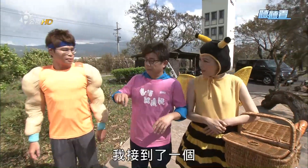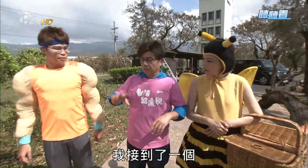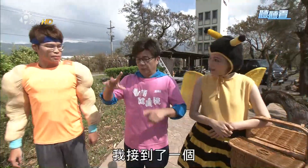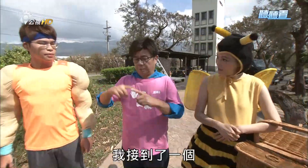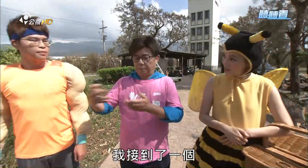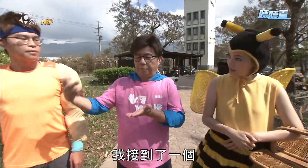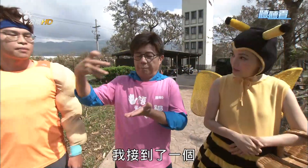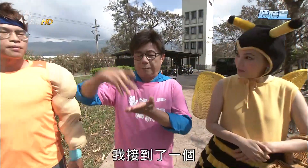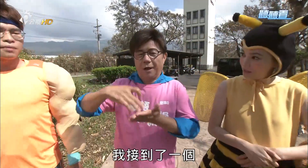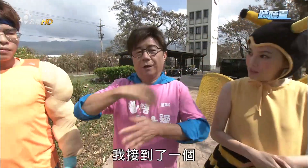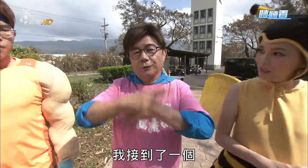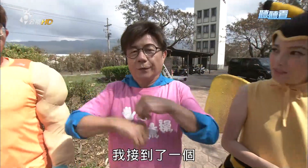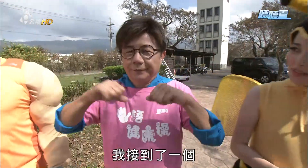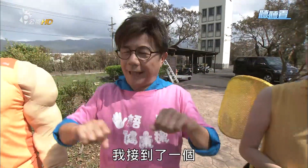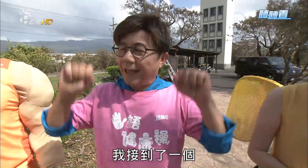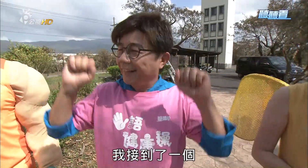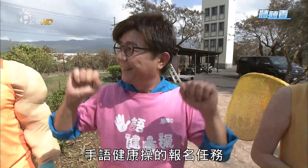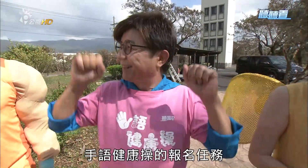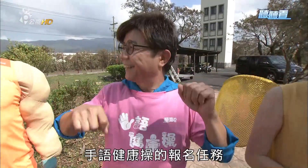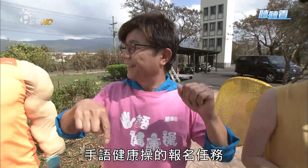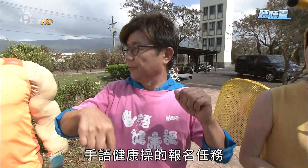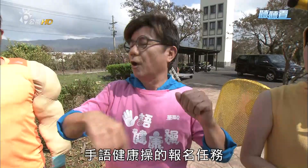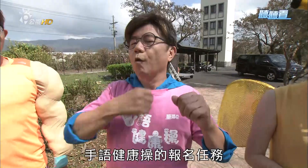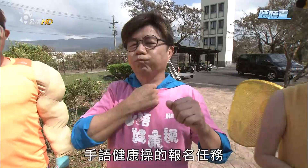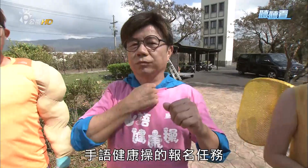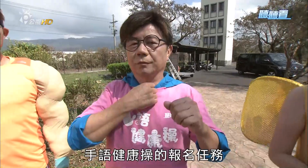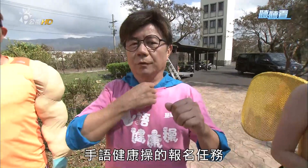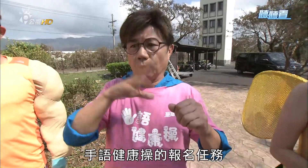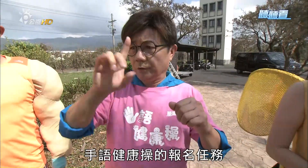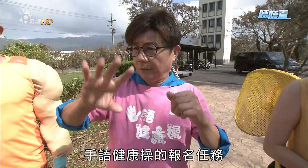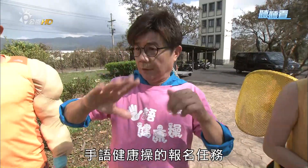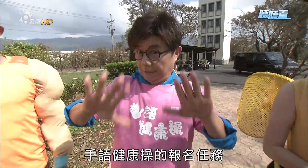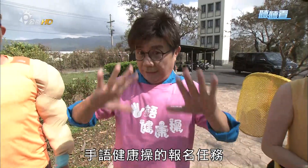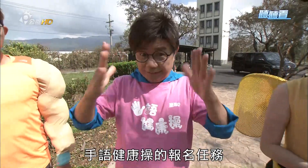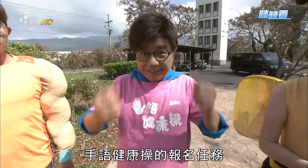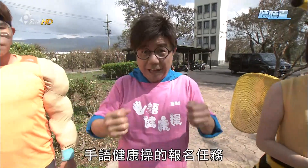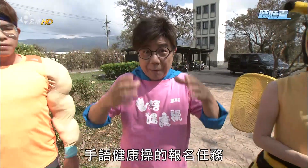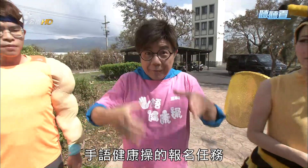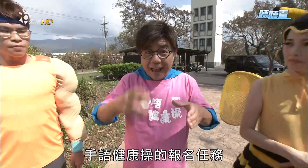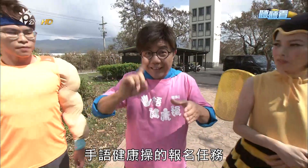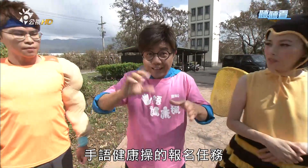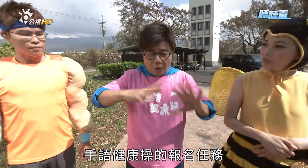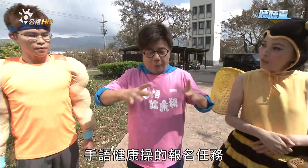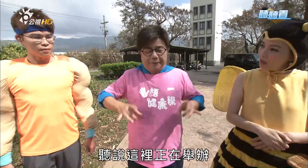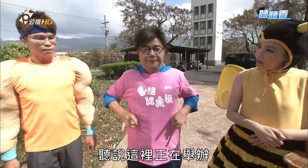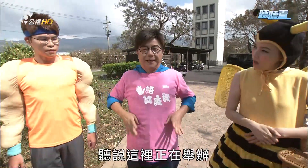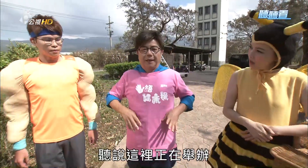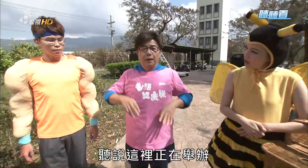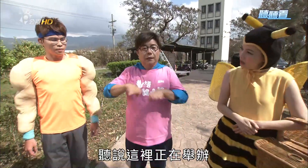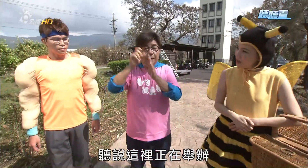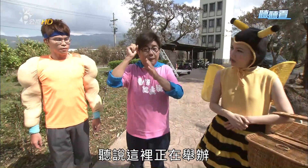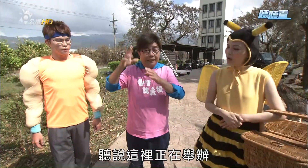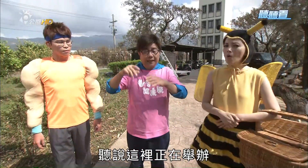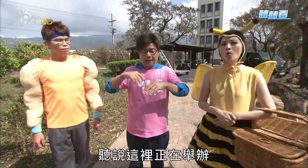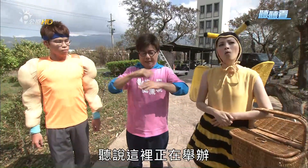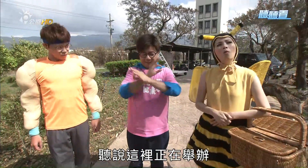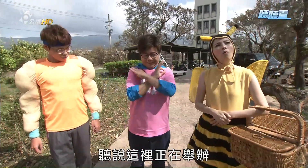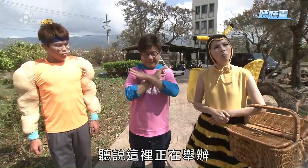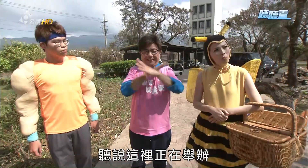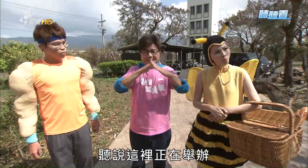我呢，接到了一个手语健康操的报名任务。听说这里啊，正在举办